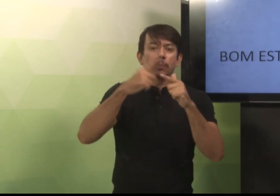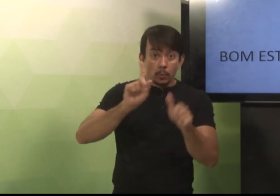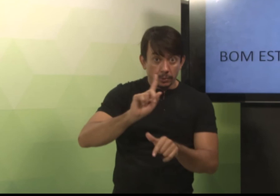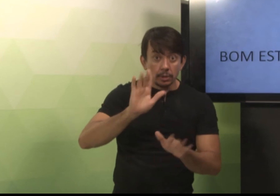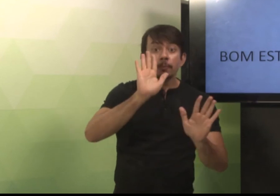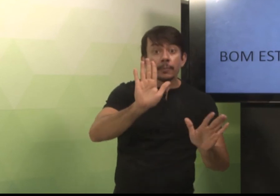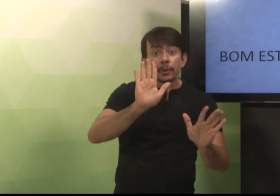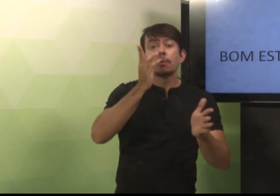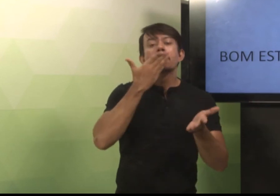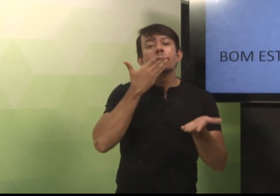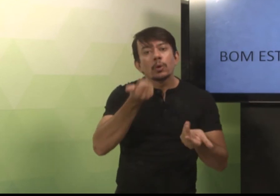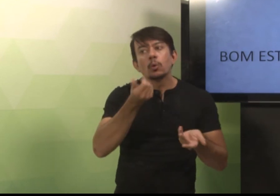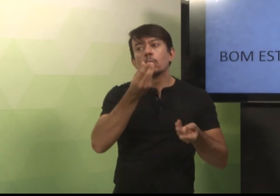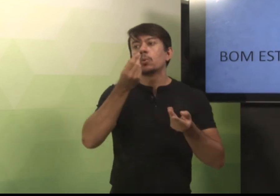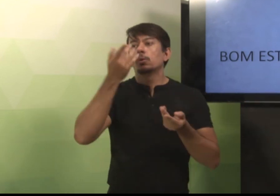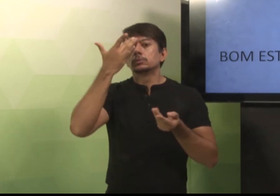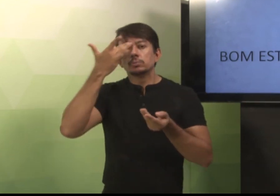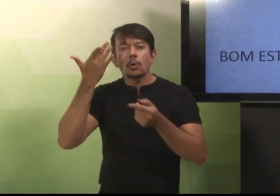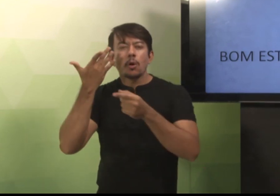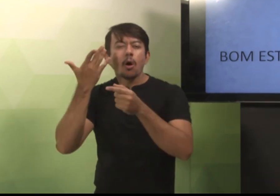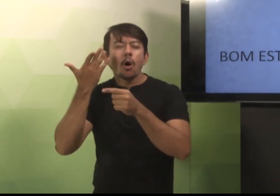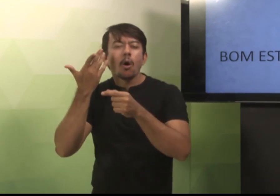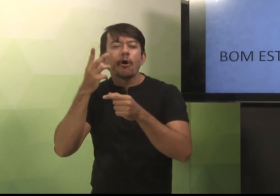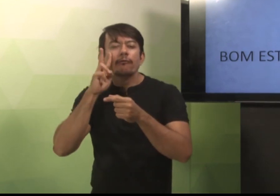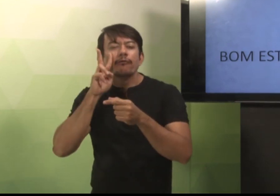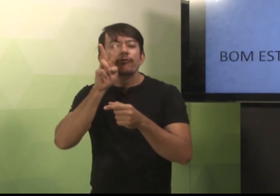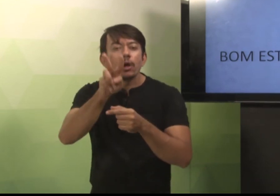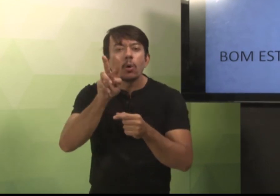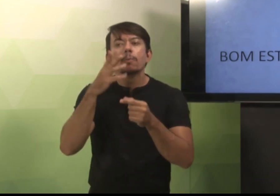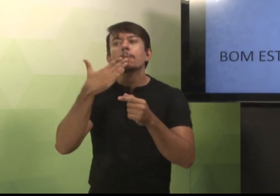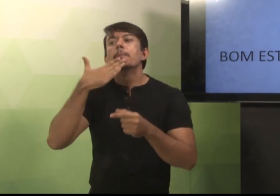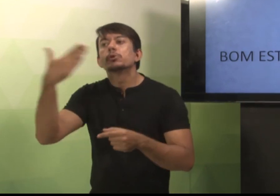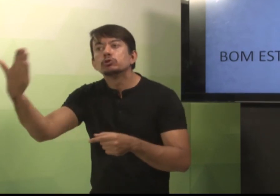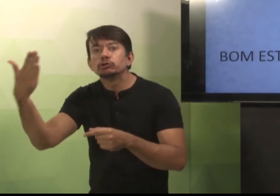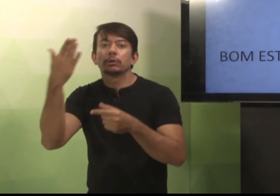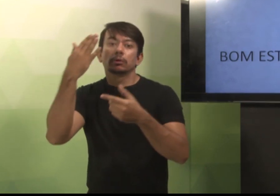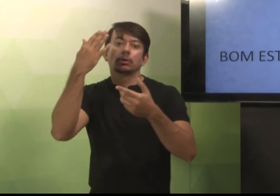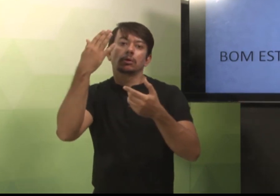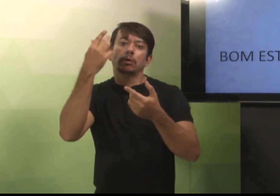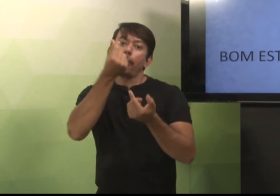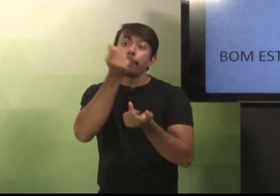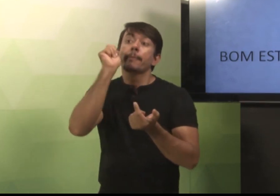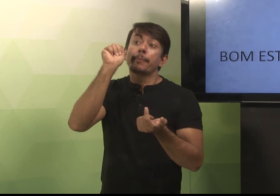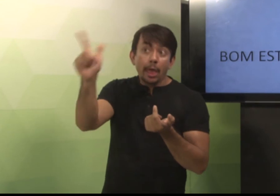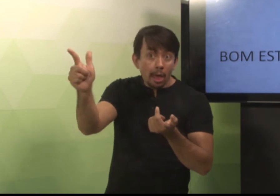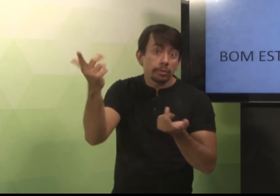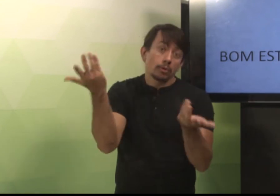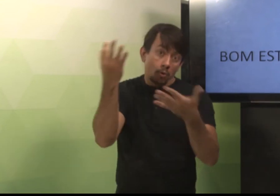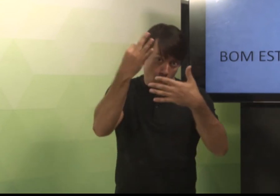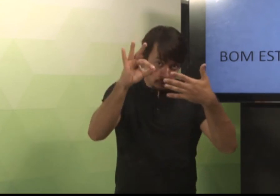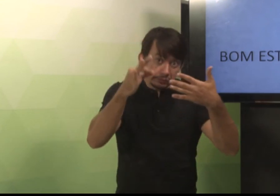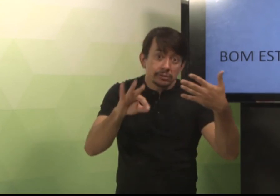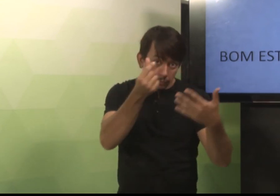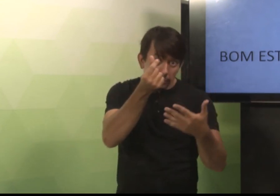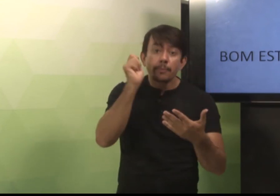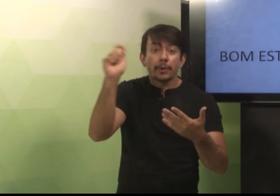não se preocupem com isso. Então, vocês podem pedir a alguém ou mesmo pagar para fazer a